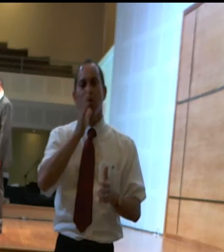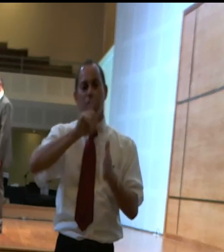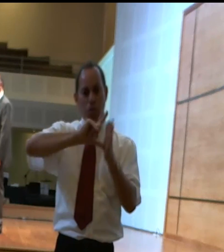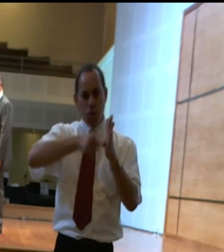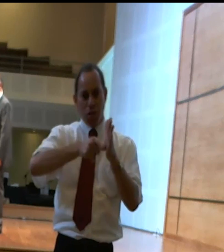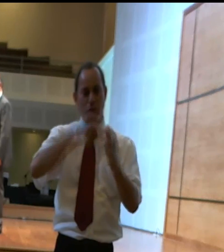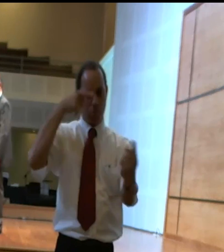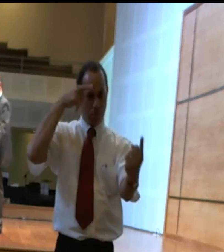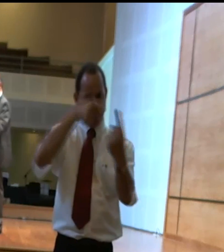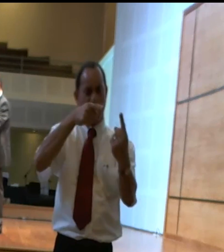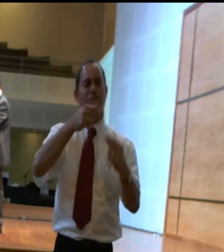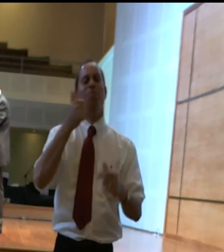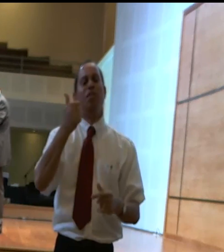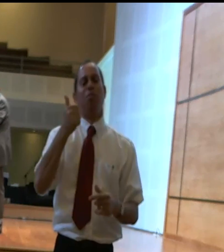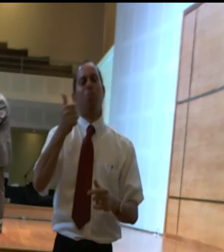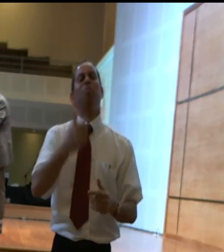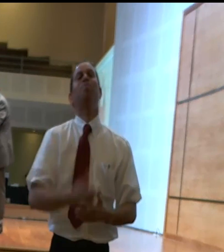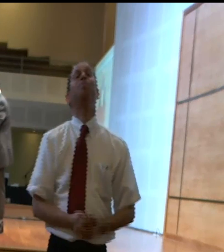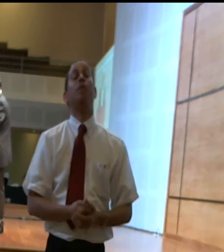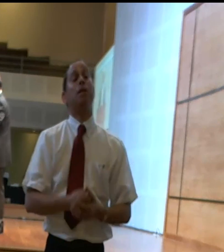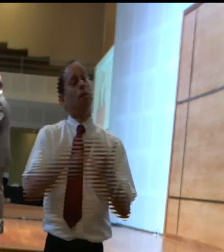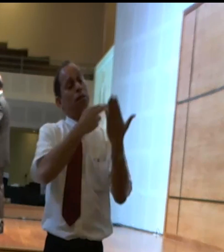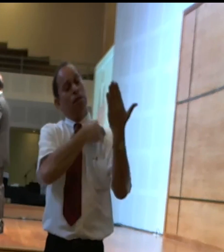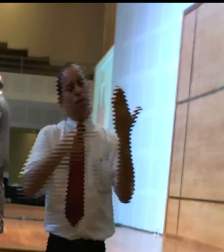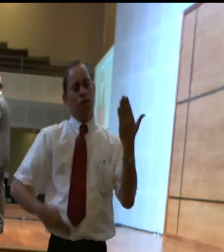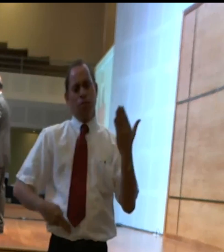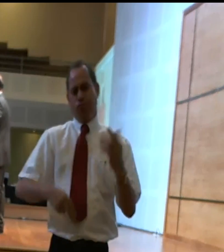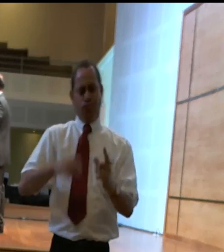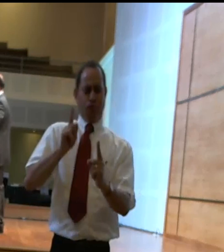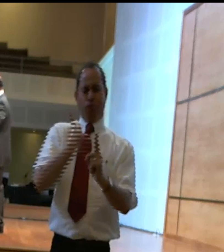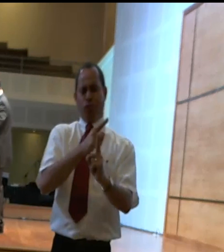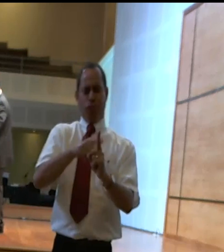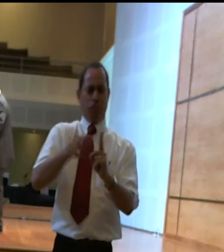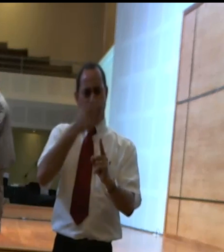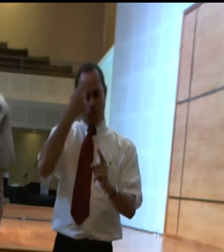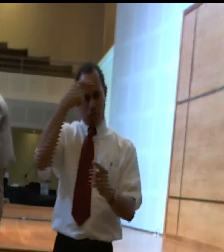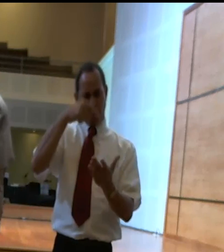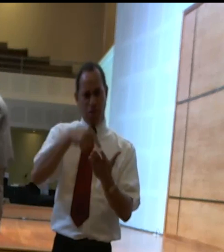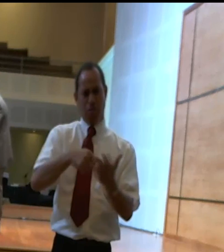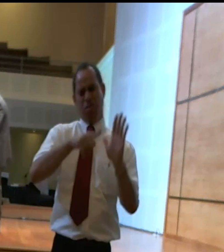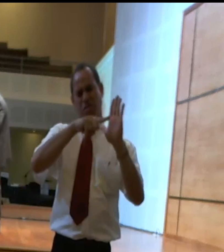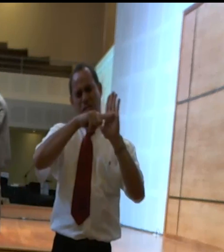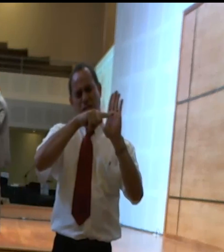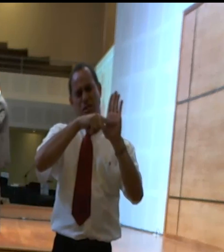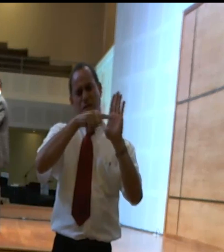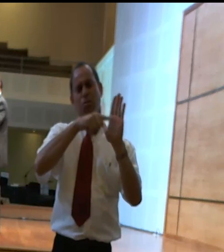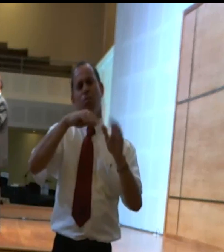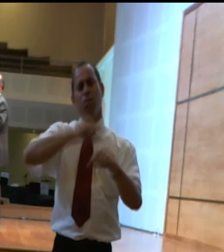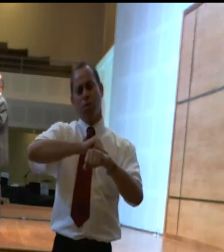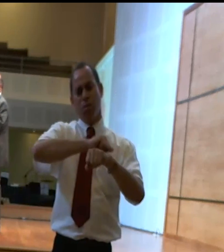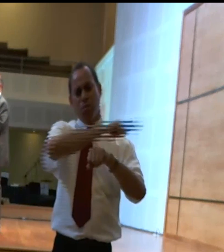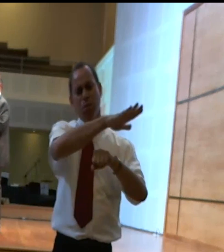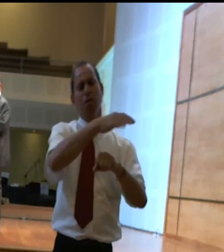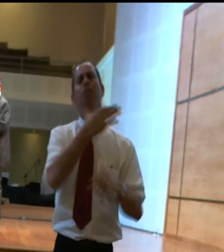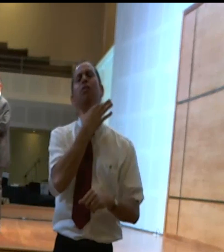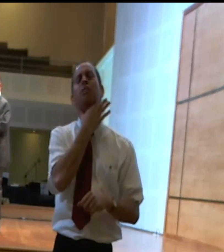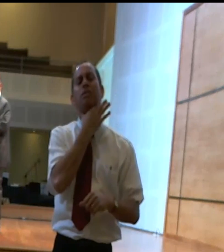morirá usted mismo. El rey, molesto por esta interpretación tan negativa, le envía a la